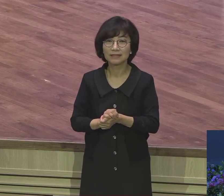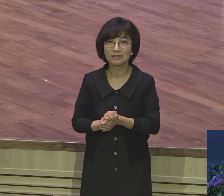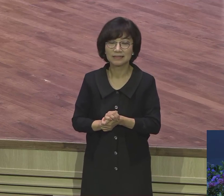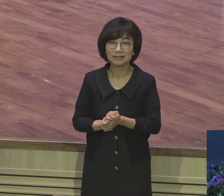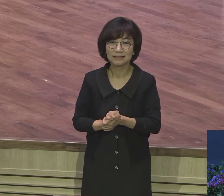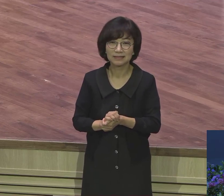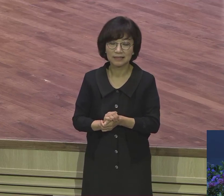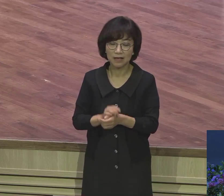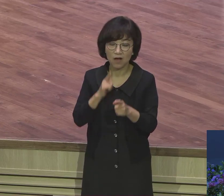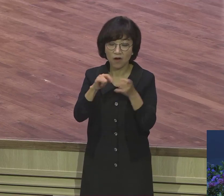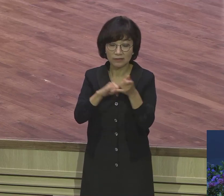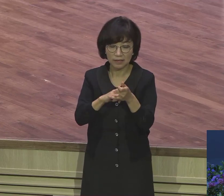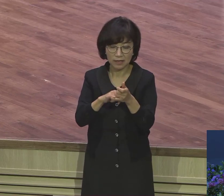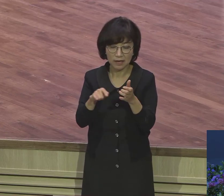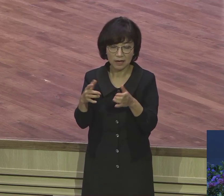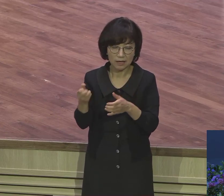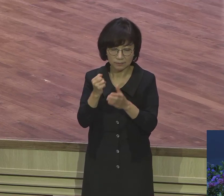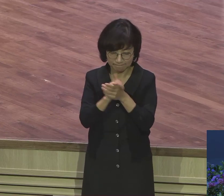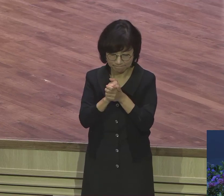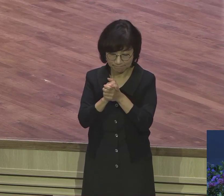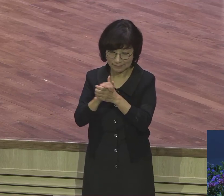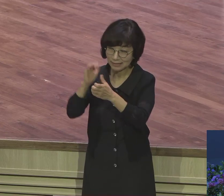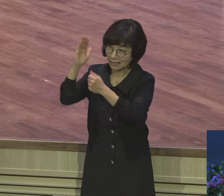들어있어요. 하나는 절대 죽음 믿고 사는 사람